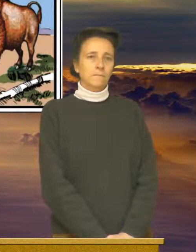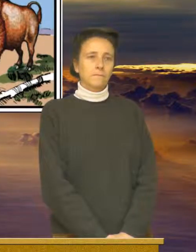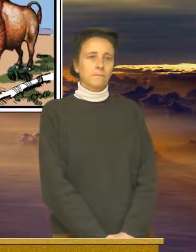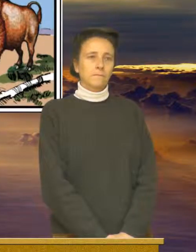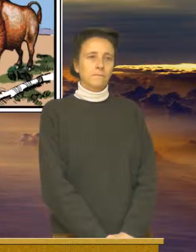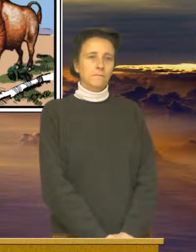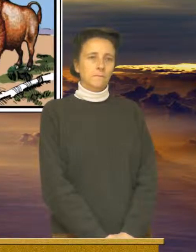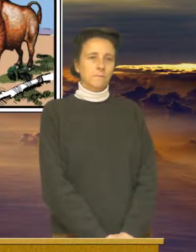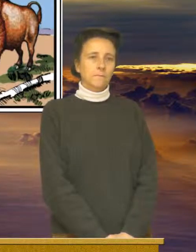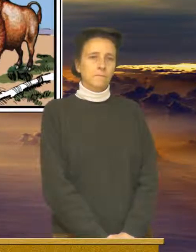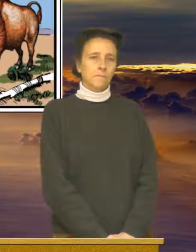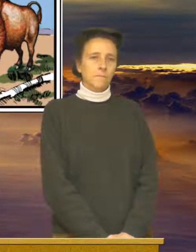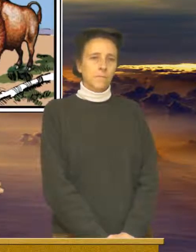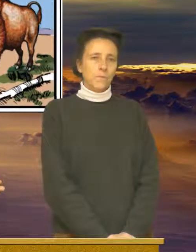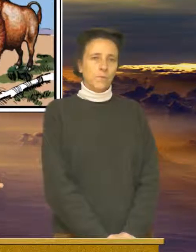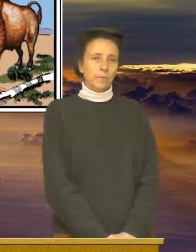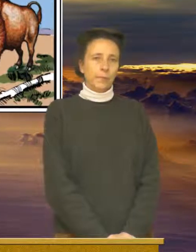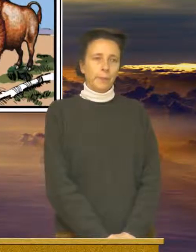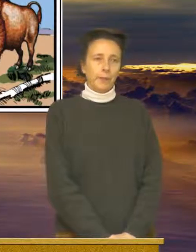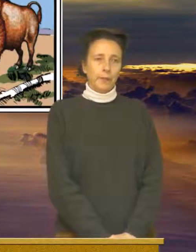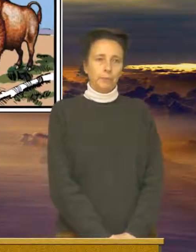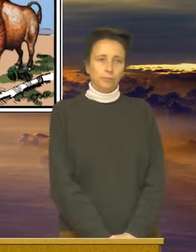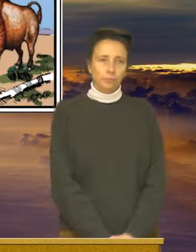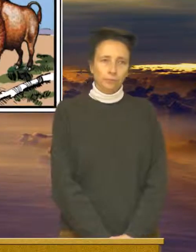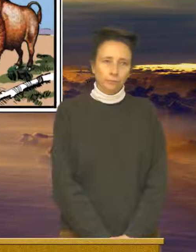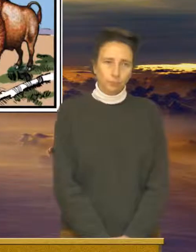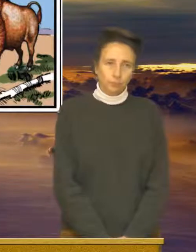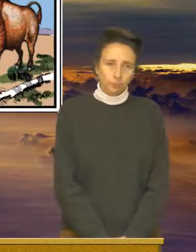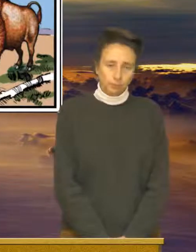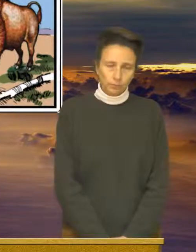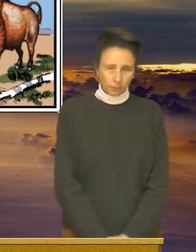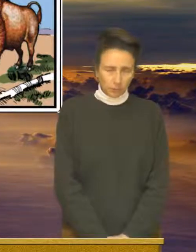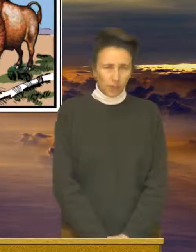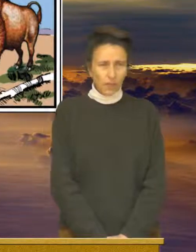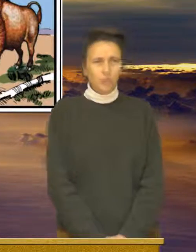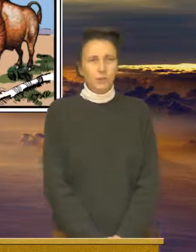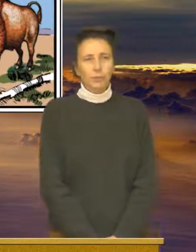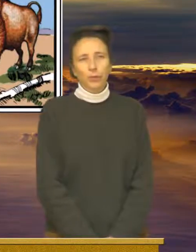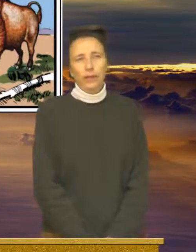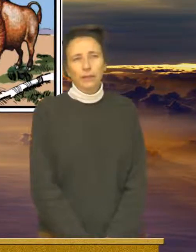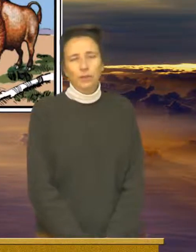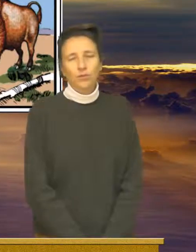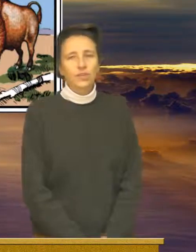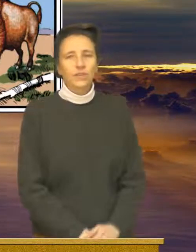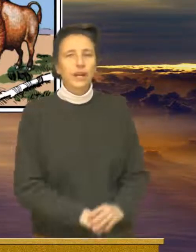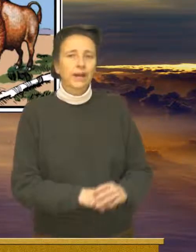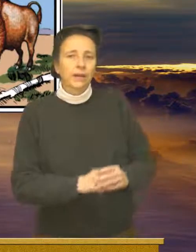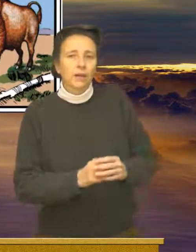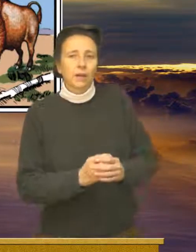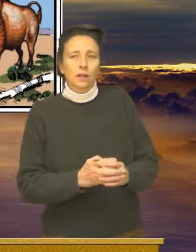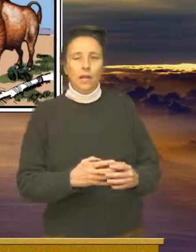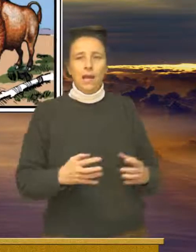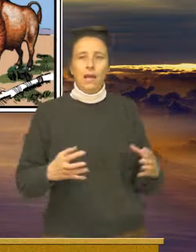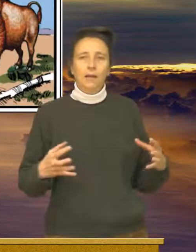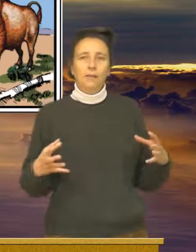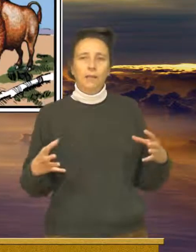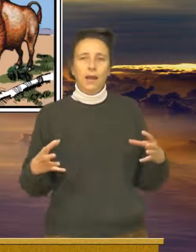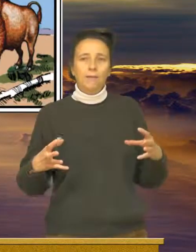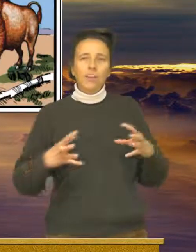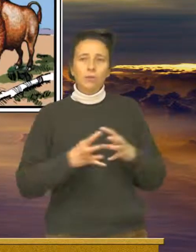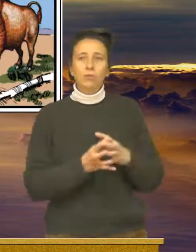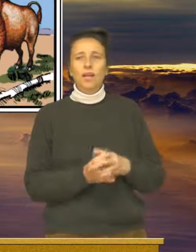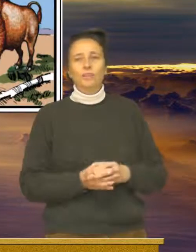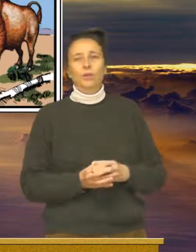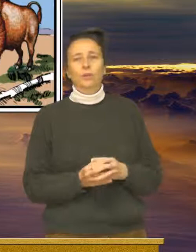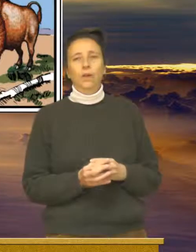empresa destructiva? ¿Qué son esos dos poderes que se unen aquí? Es muy importante considerar